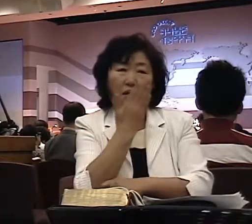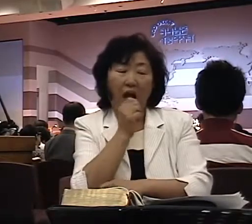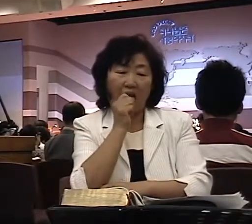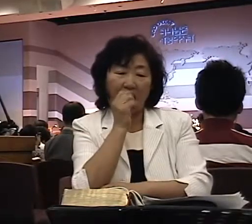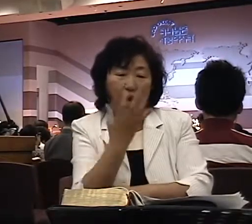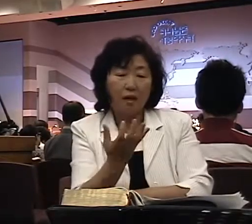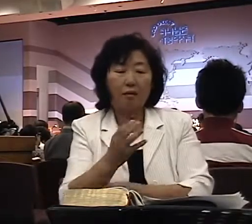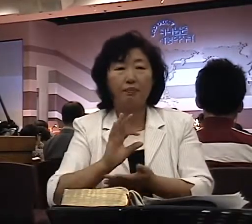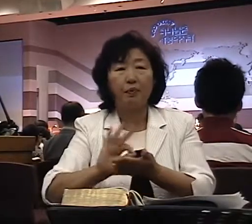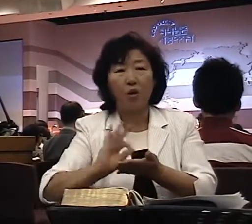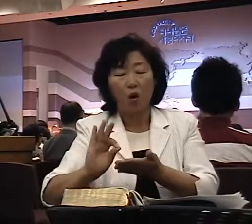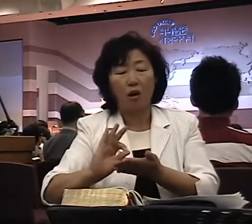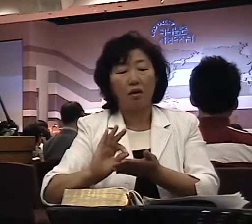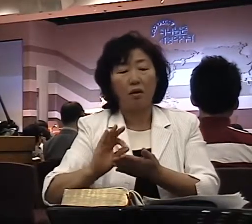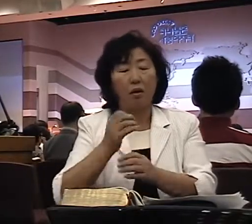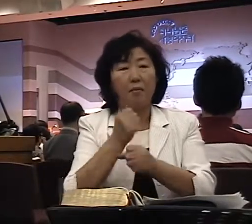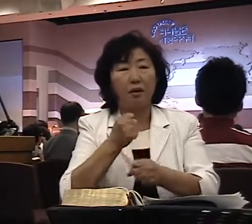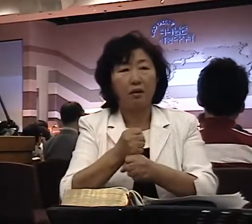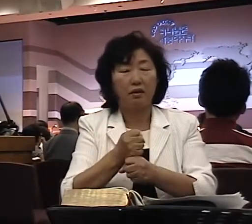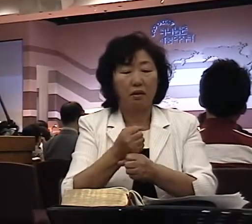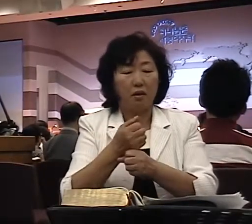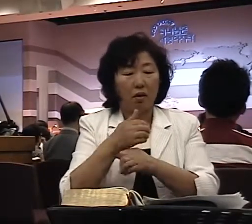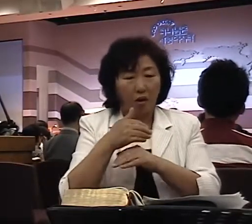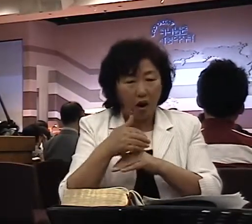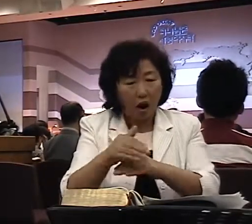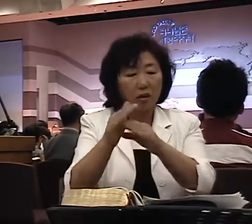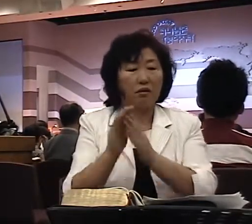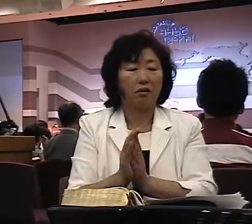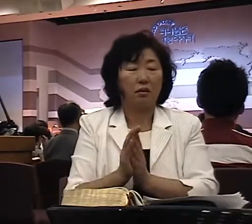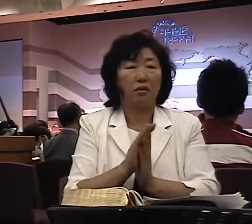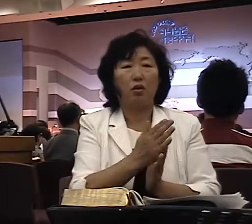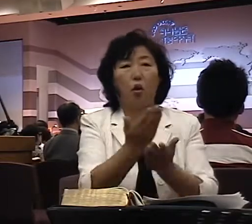수 있는 그릇으로 만들어 가시는 것을 여러분 아십니다.